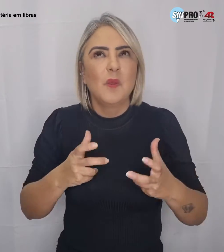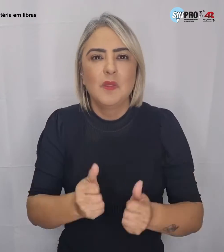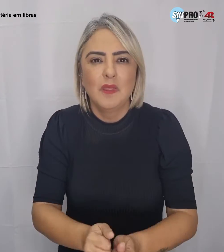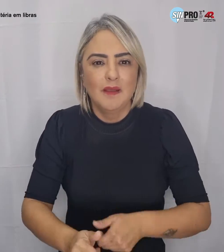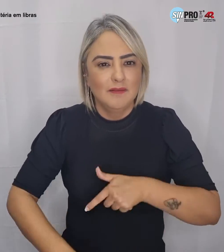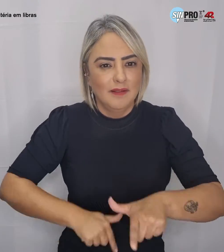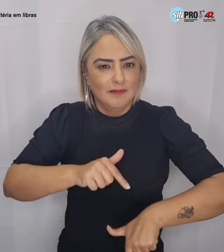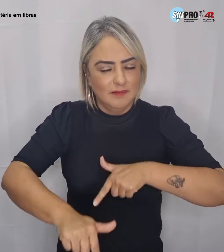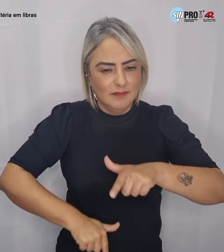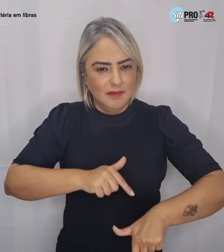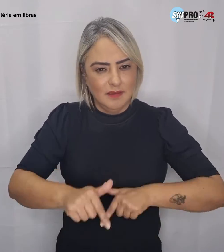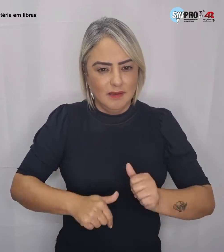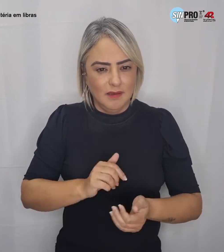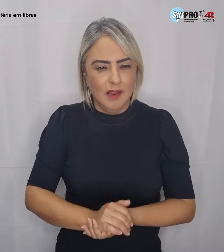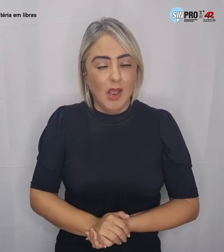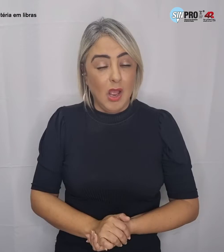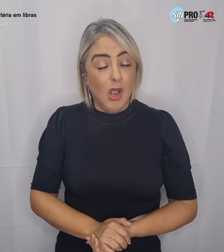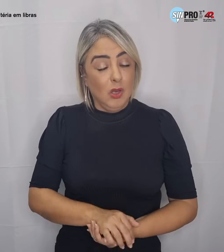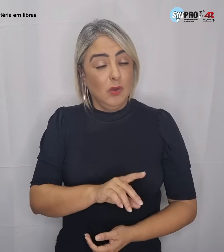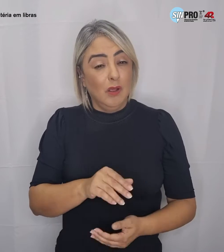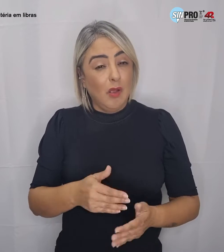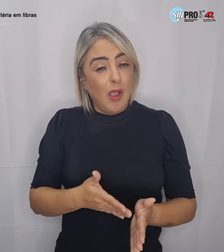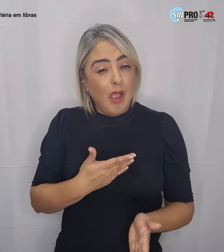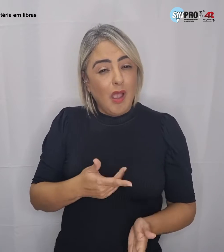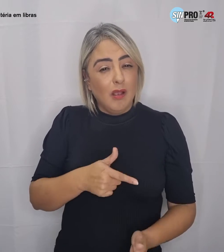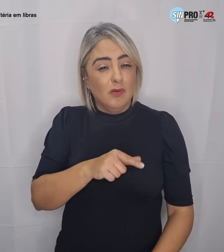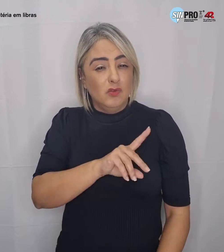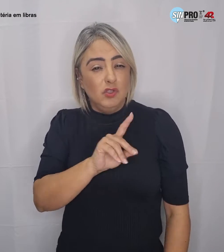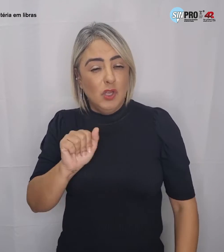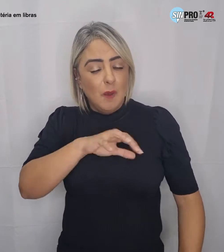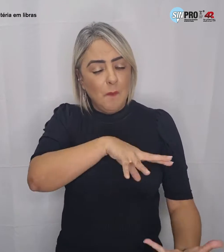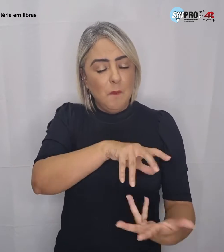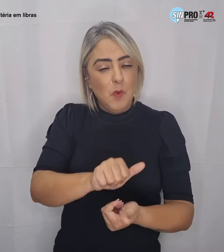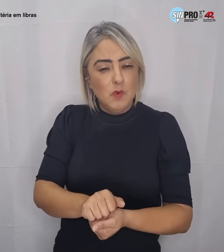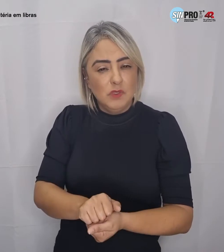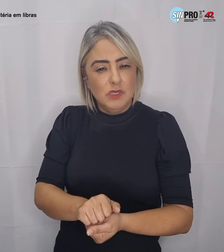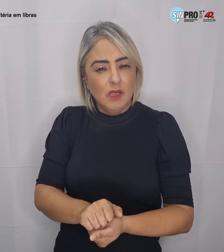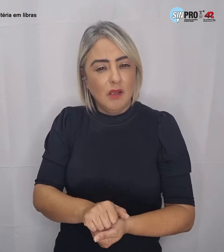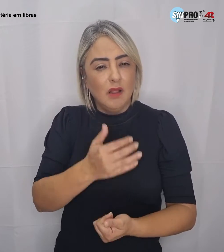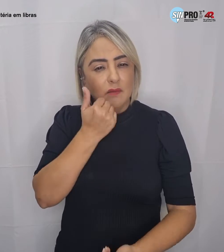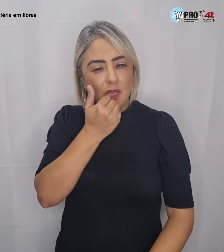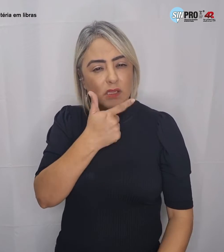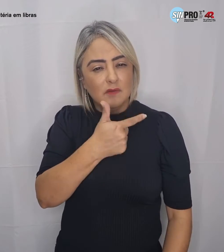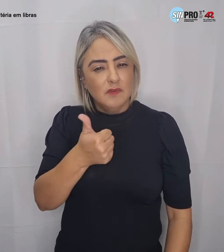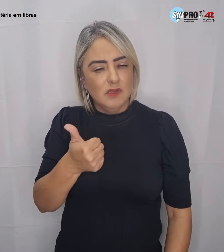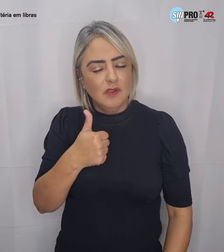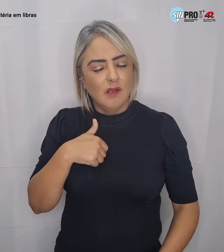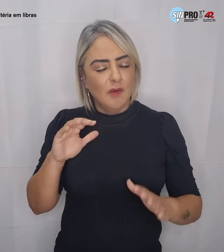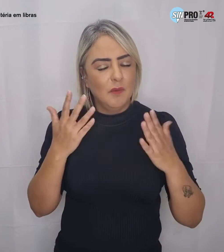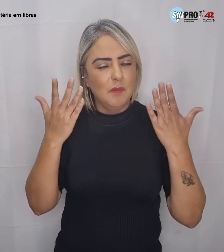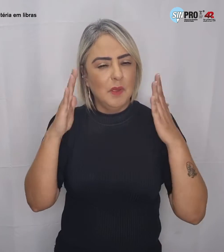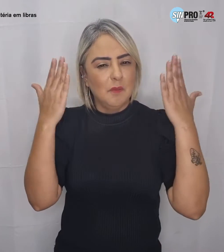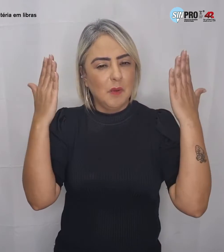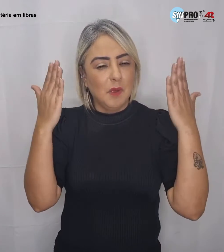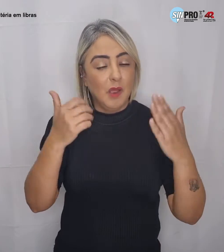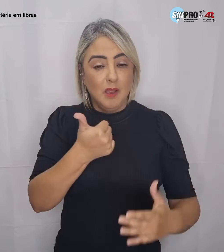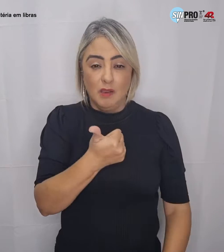emprego. Na véspera do Dia Mundial da Alimentação de 2021, comemorado em